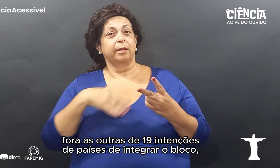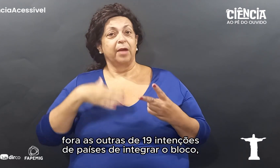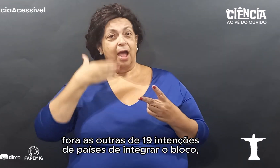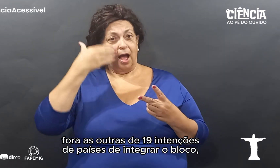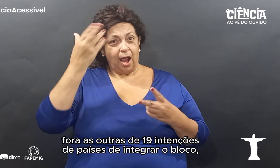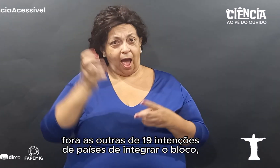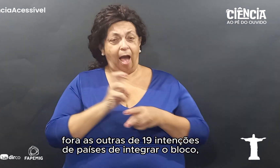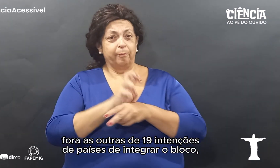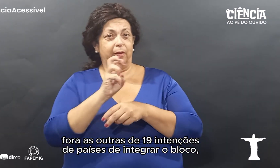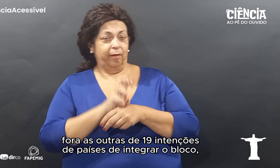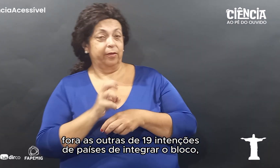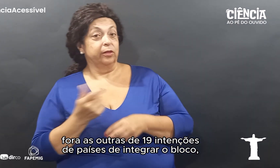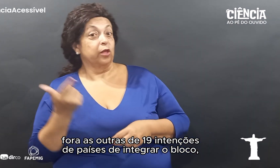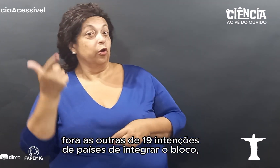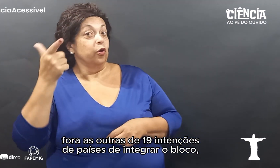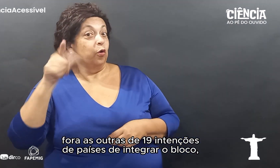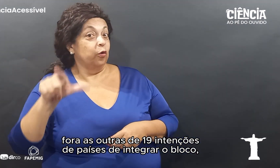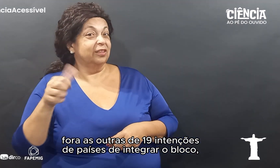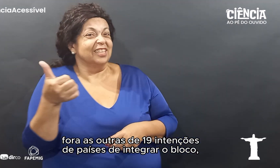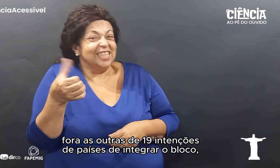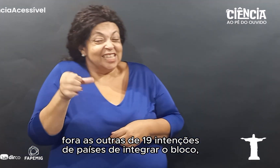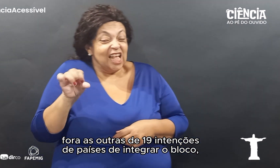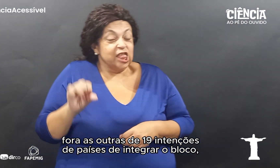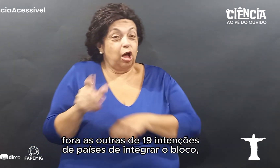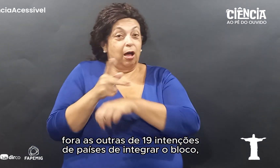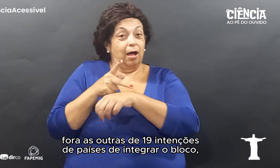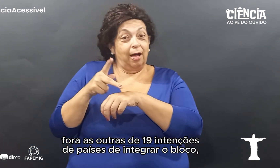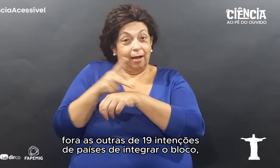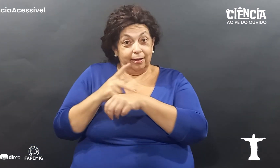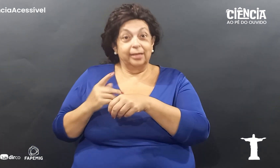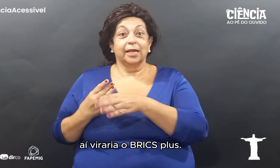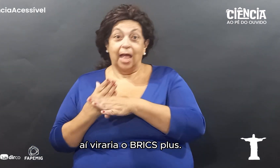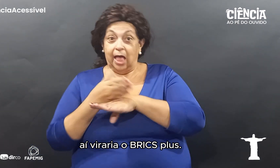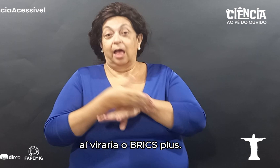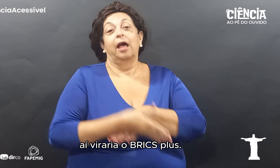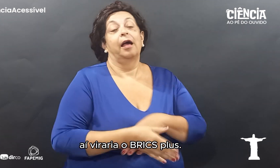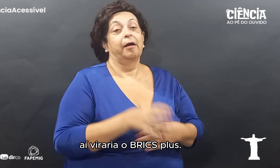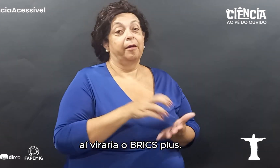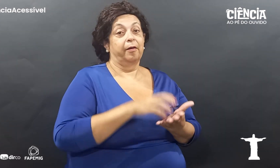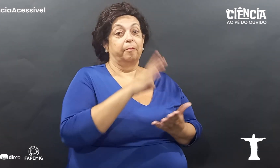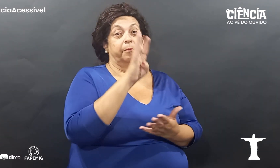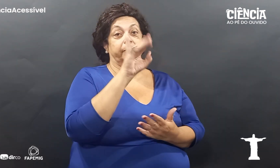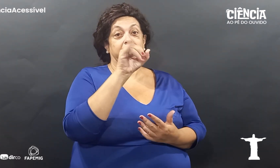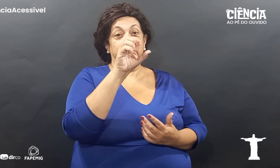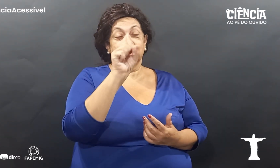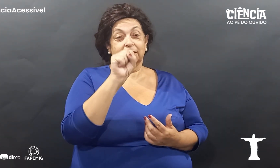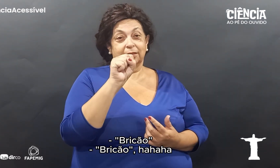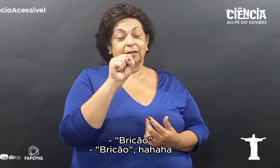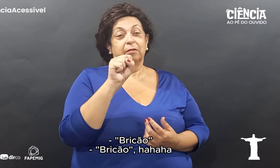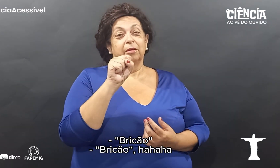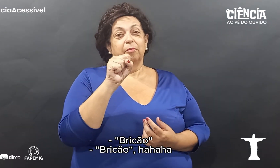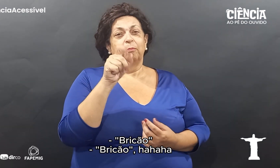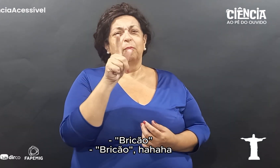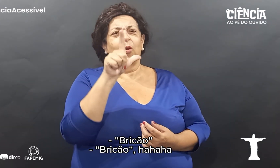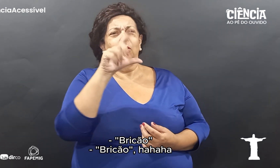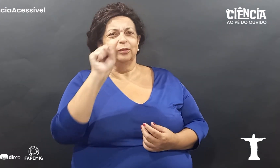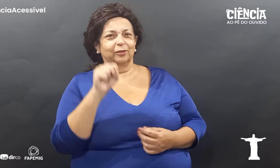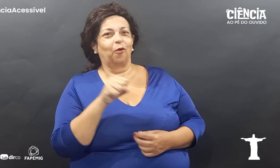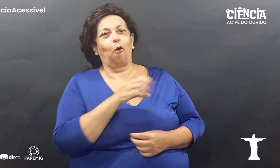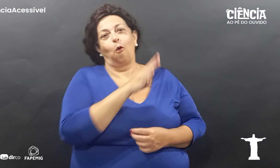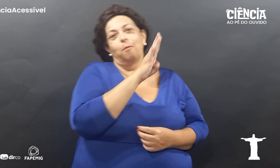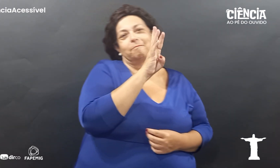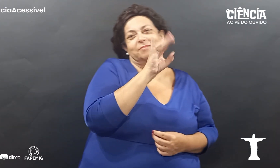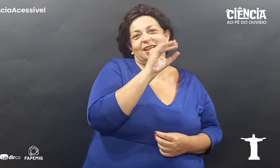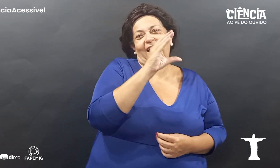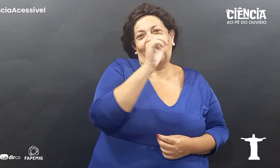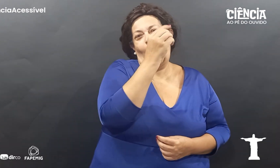outras 19 intenções de países de integrar o bloco, aí viraria o BRICS Plus. Bricão.